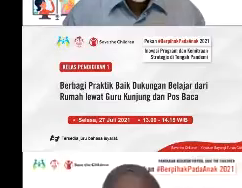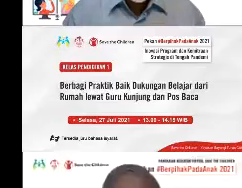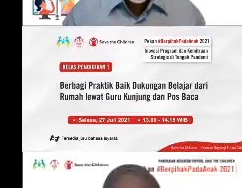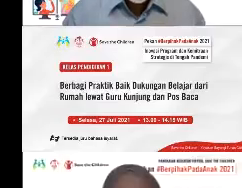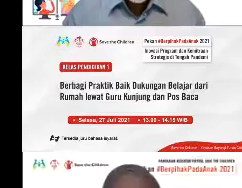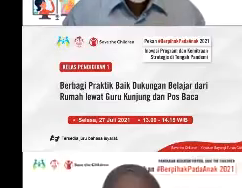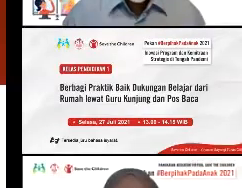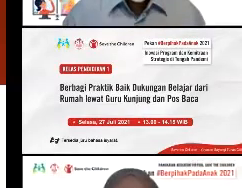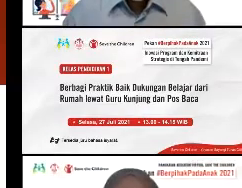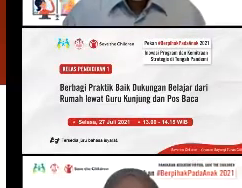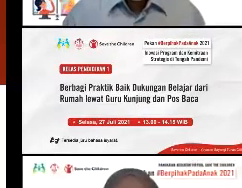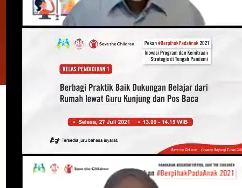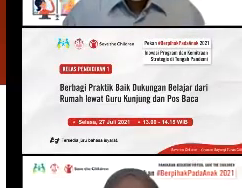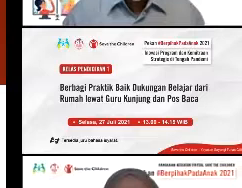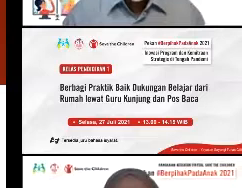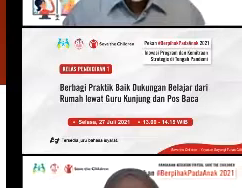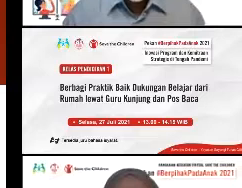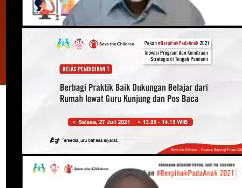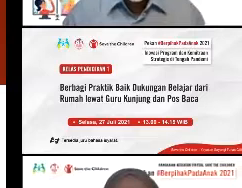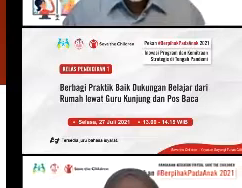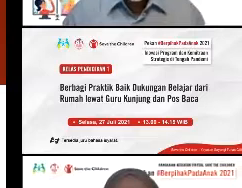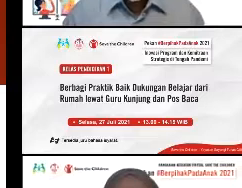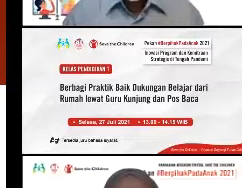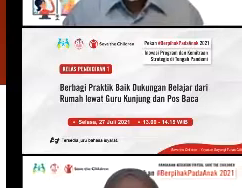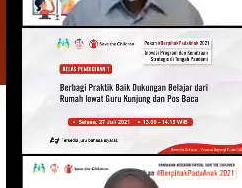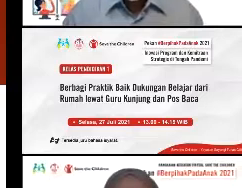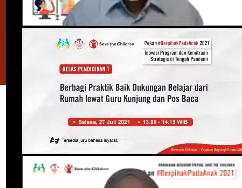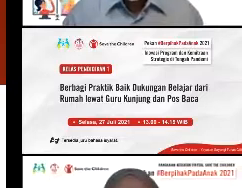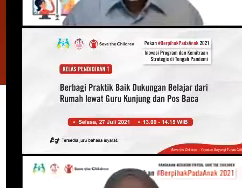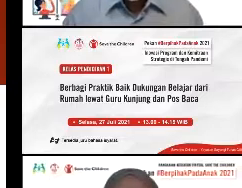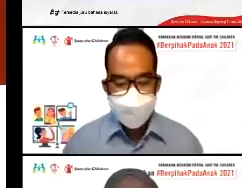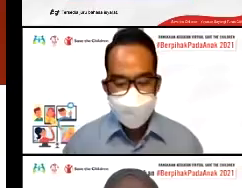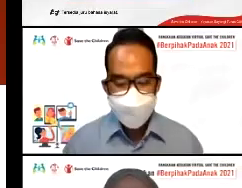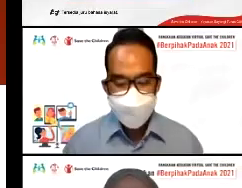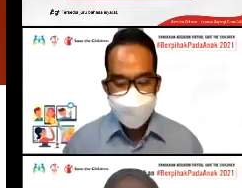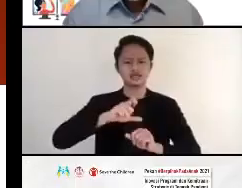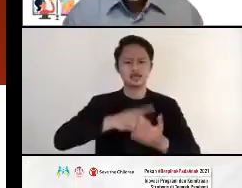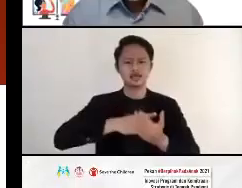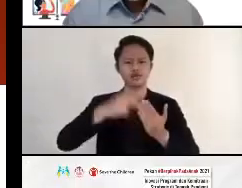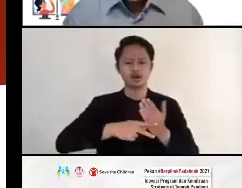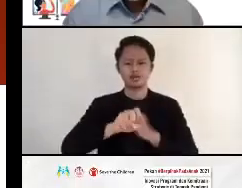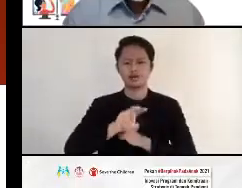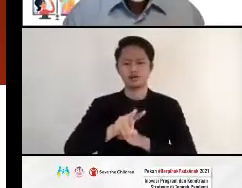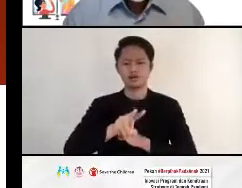dapat belajar dari rumah, 2 proyek dari Save the Children, yaitu Mars Risk COVID-19